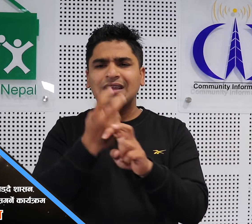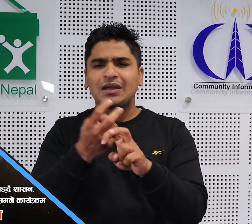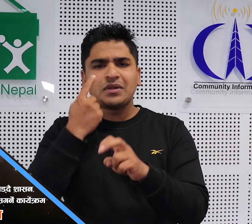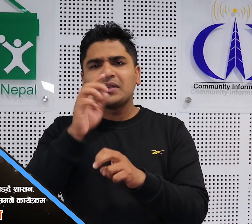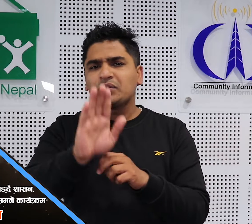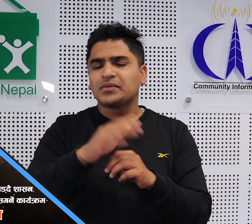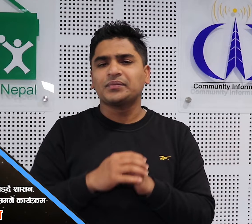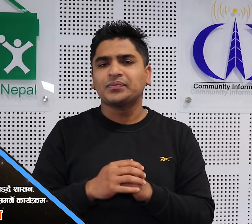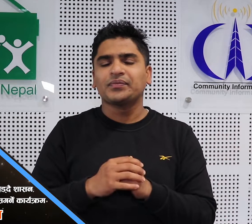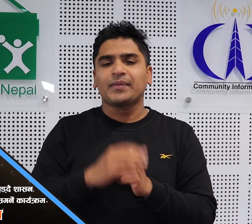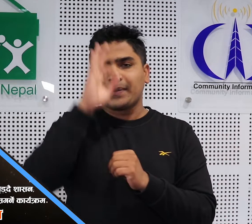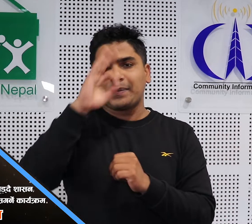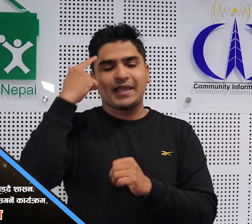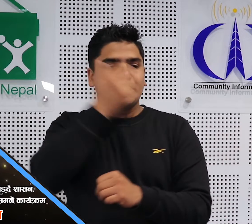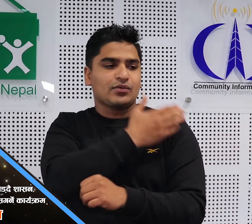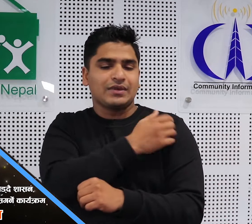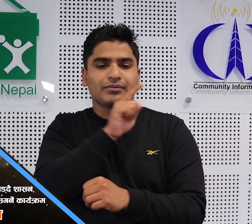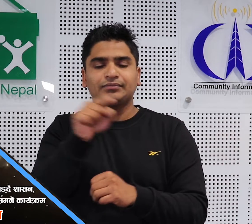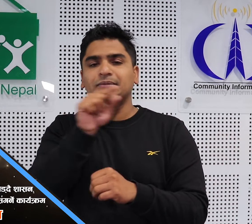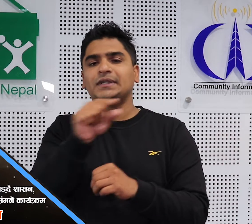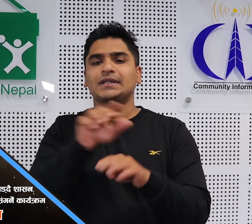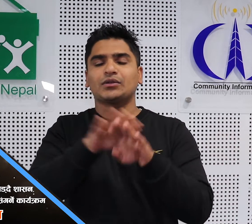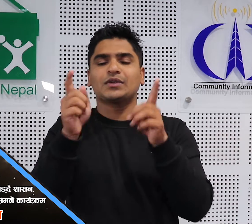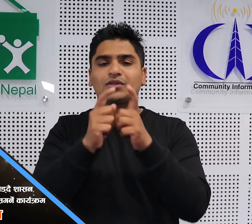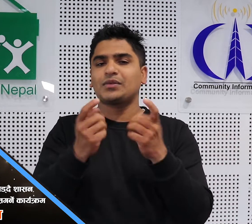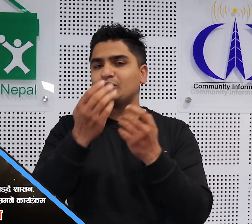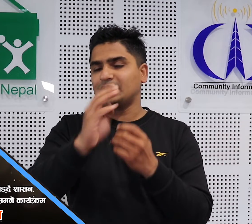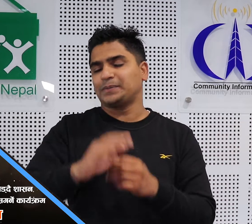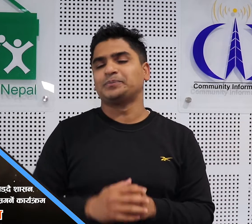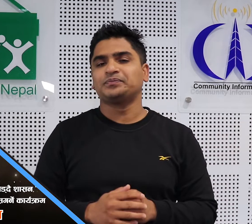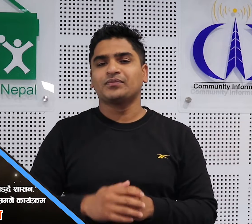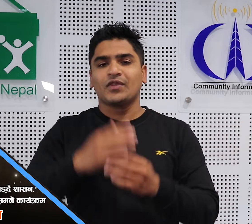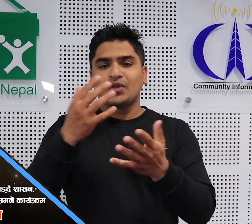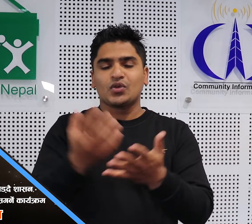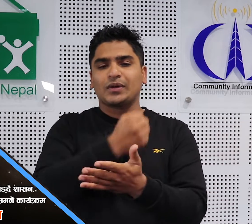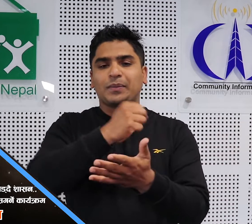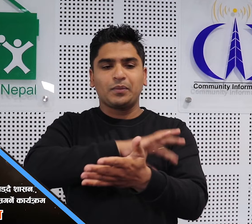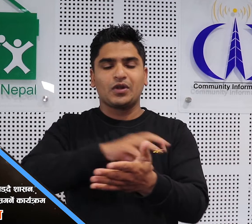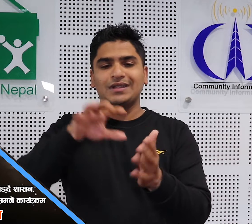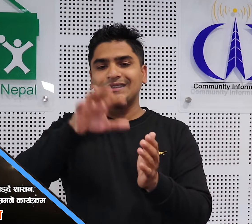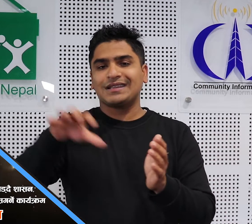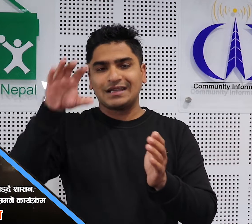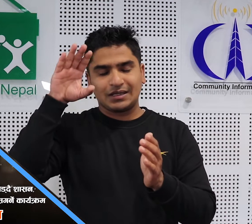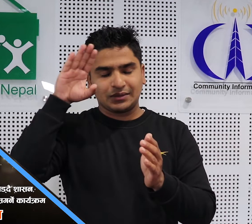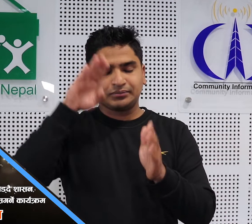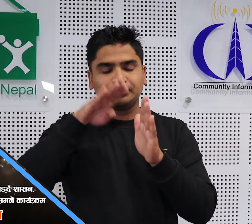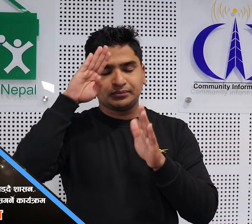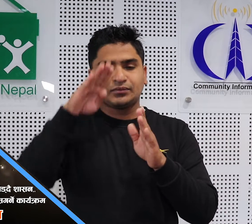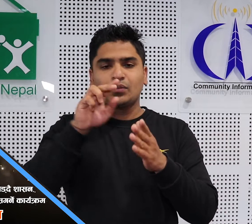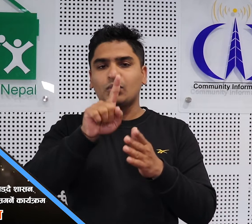छ, विज्ञको सुझाव लगायतका विषयमा छलफल गर्नेछौ। संघ प्रदेश र स्थानीय तहबीच 15 साझा